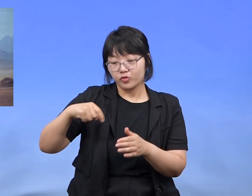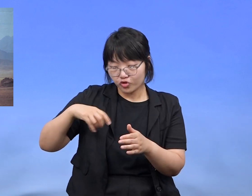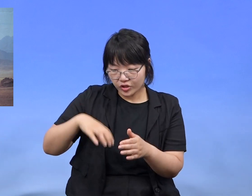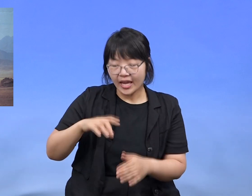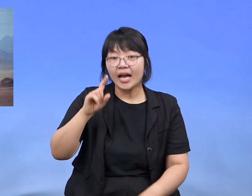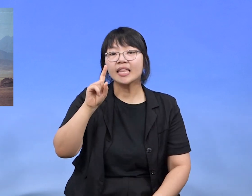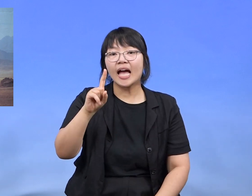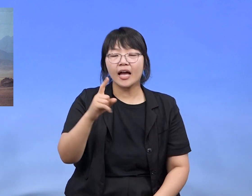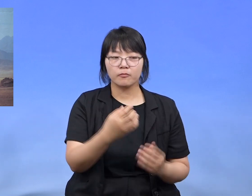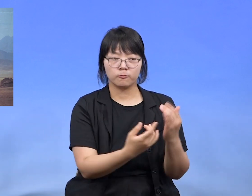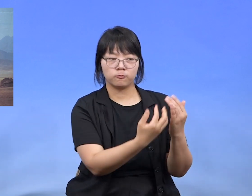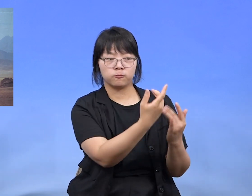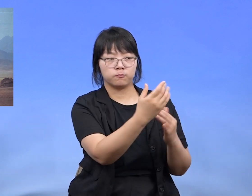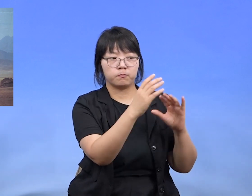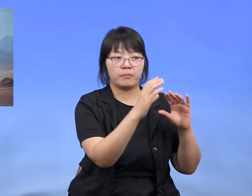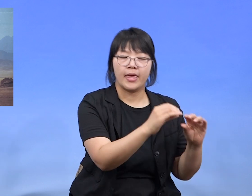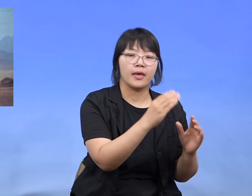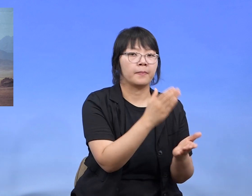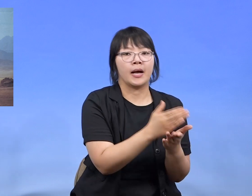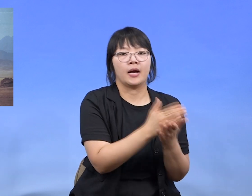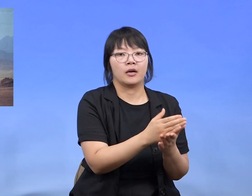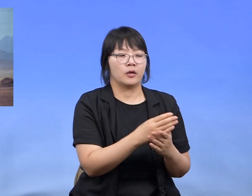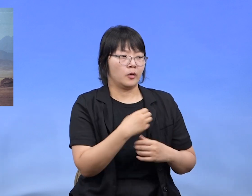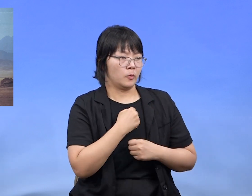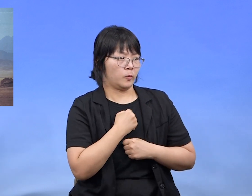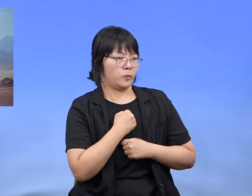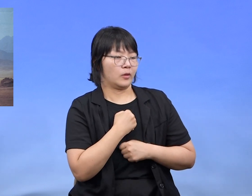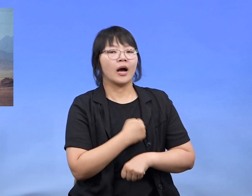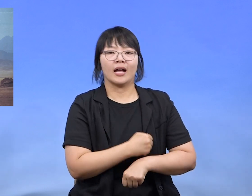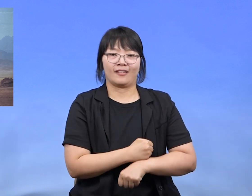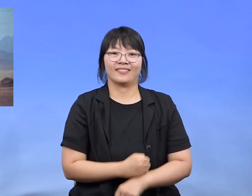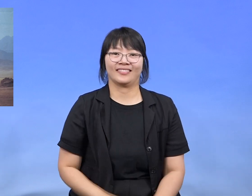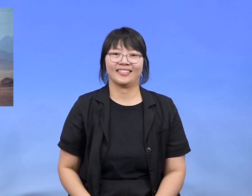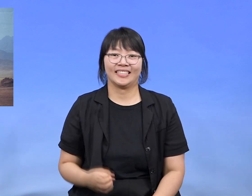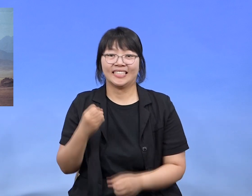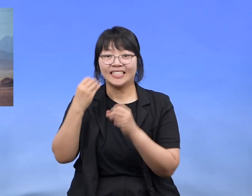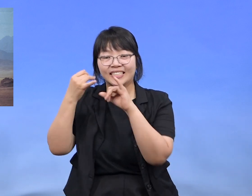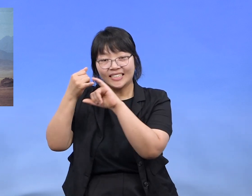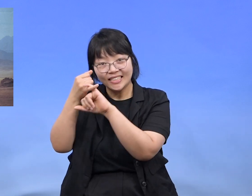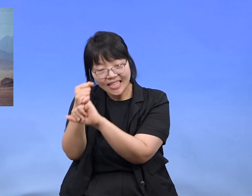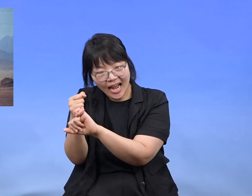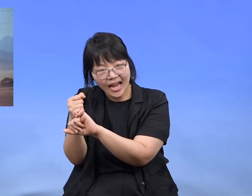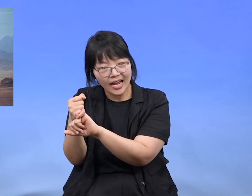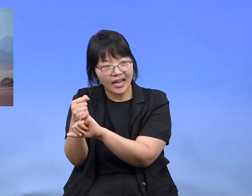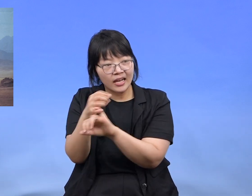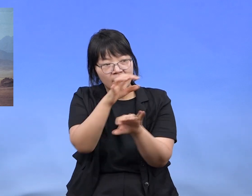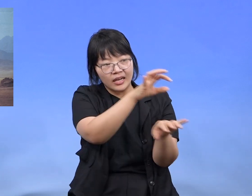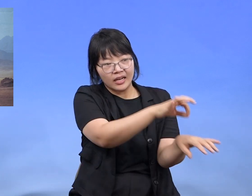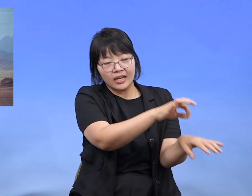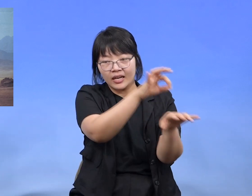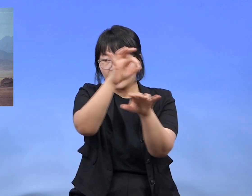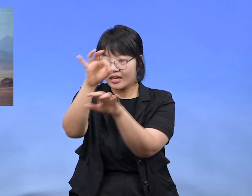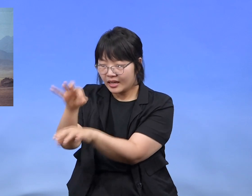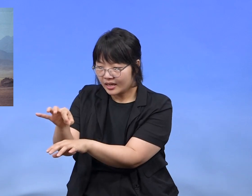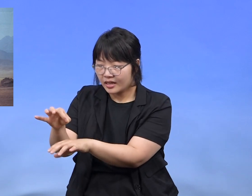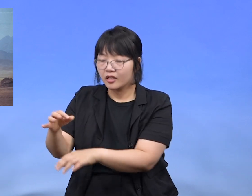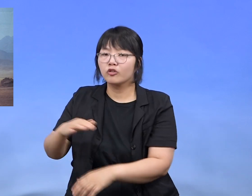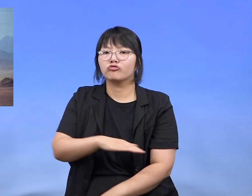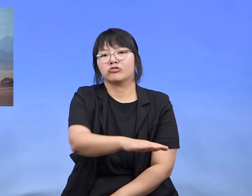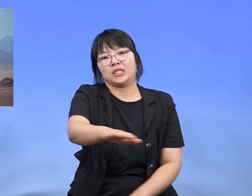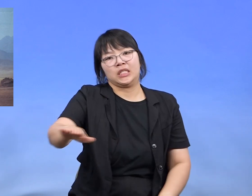불이 꺼지지 않게 하는 것. 저는 이것이 신약 성경적으로 말하자면 이것이 그리스도인들의 책임인